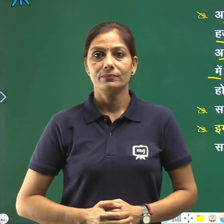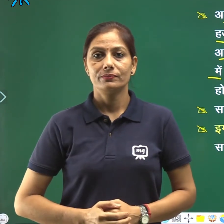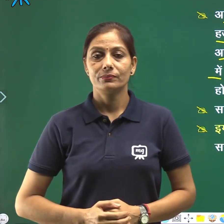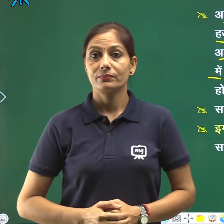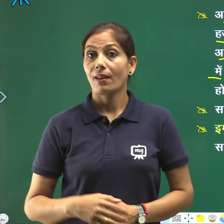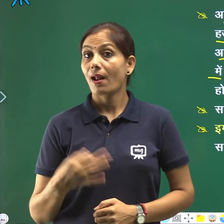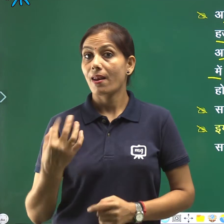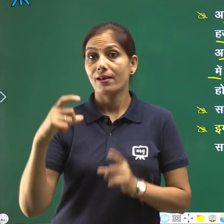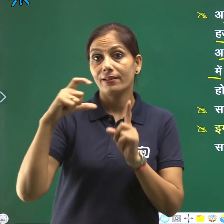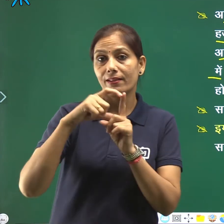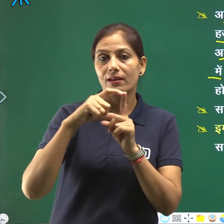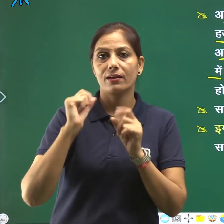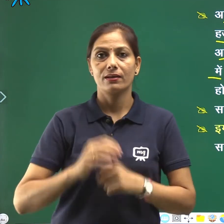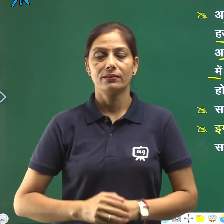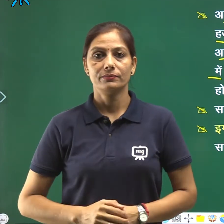नई दिल्ली का